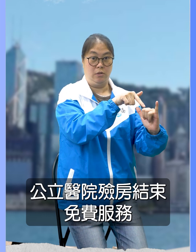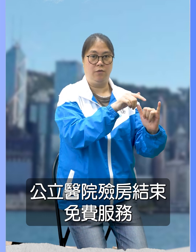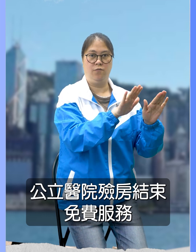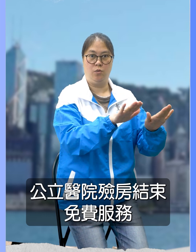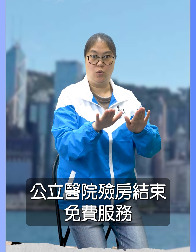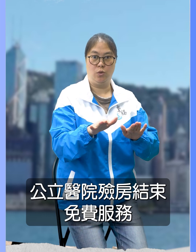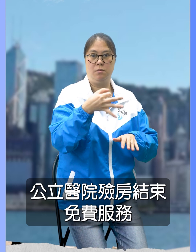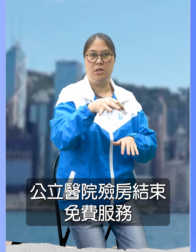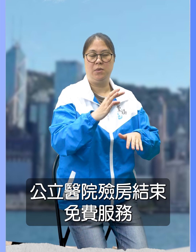務，